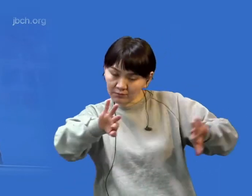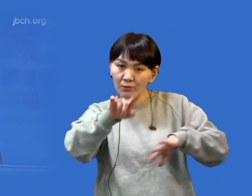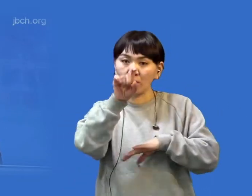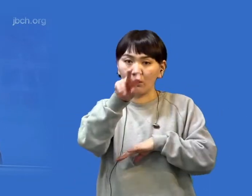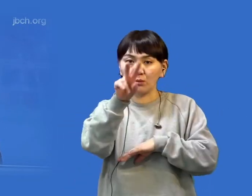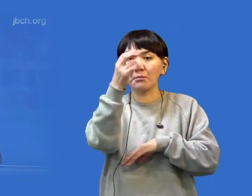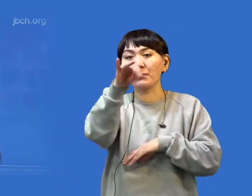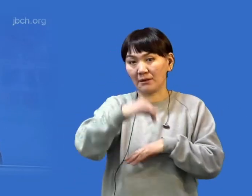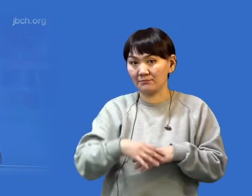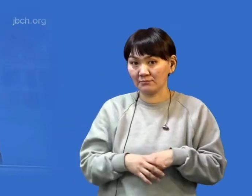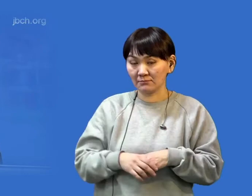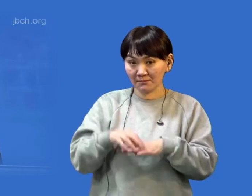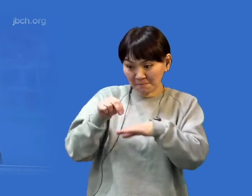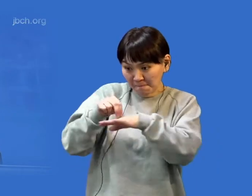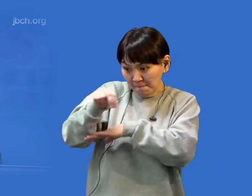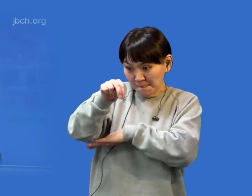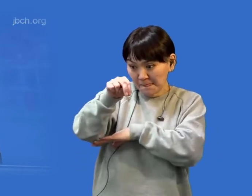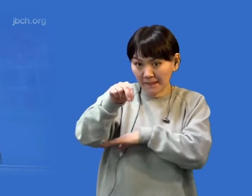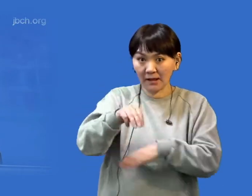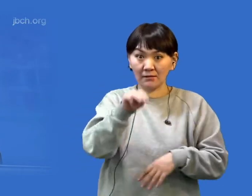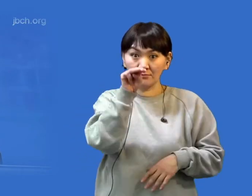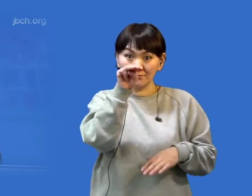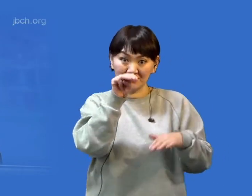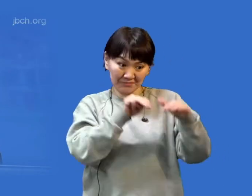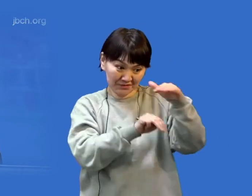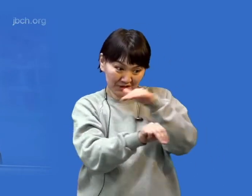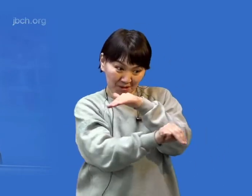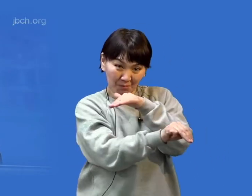Яагаад Илж Паул Тимотед энэ үгийг